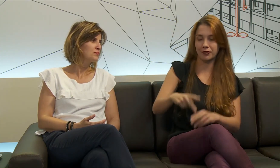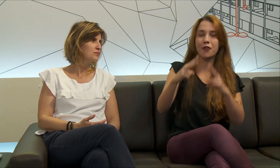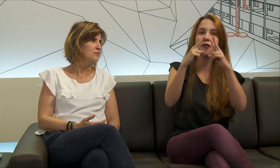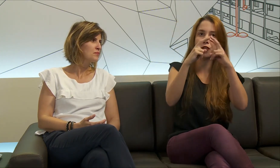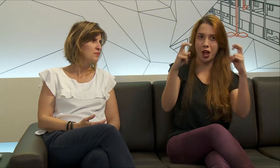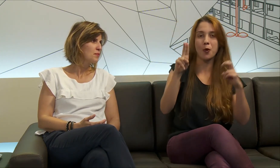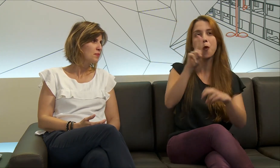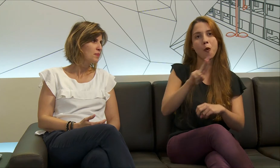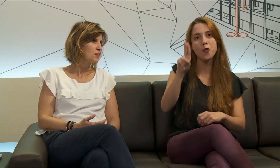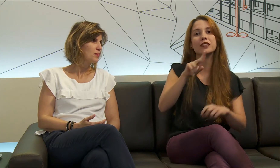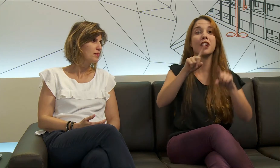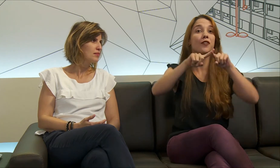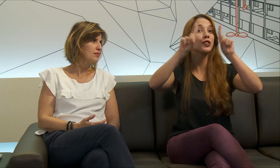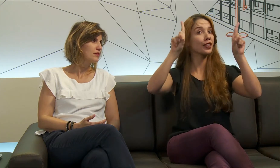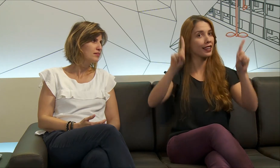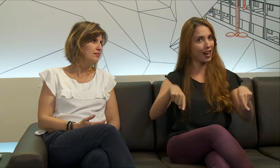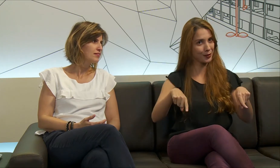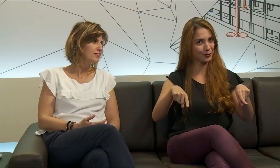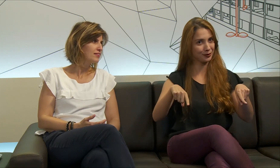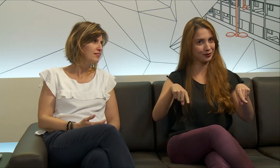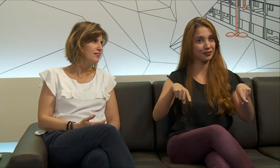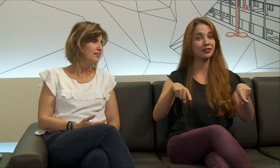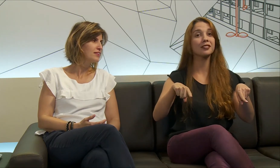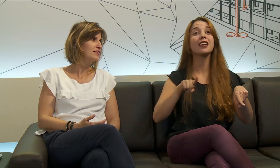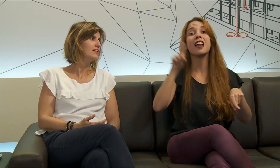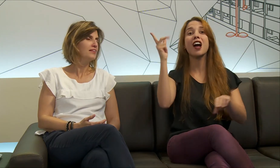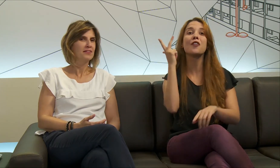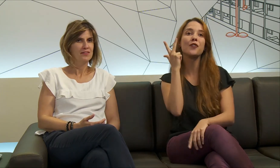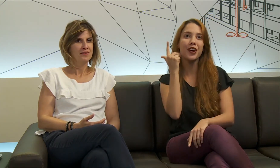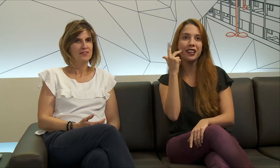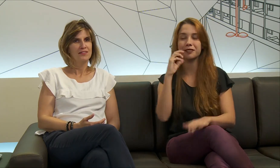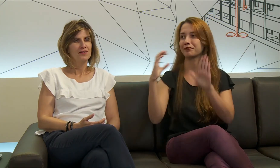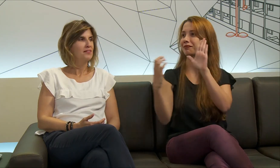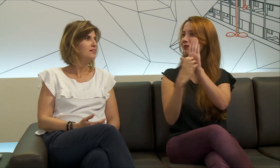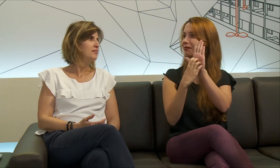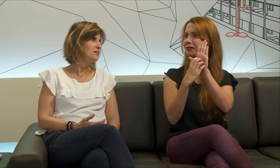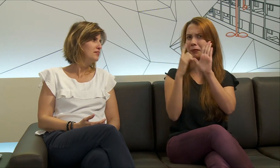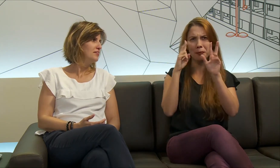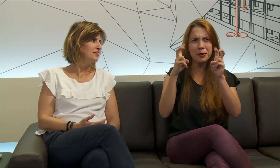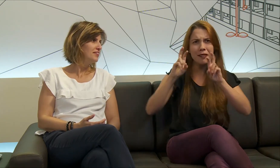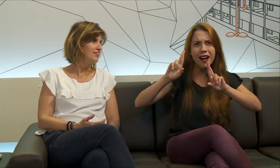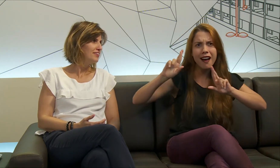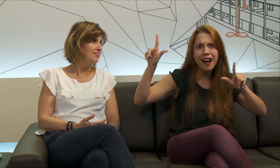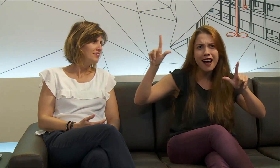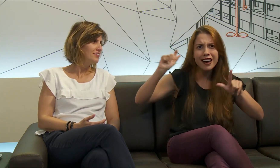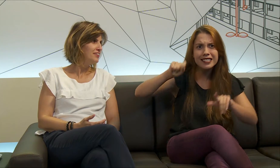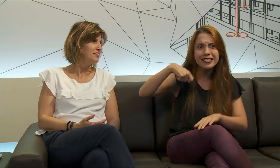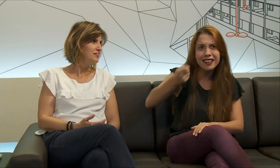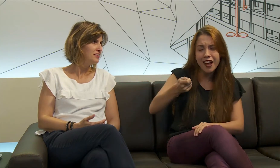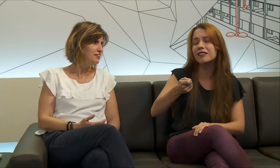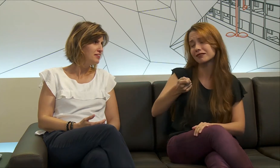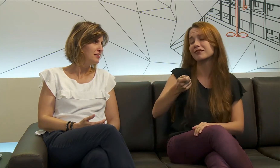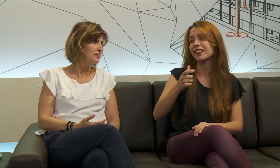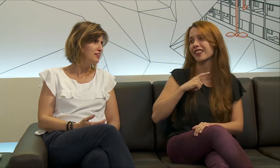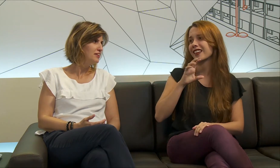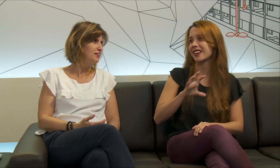exemplo é o sinal, por exemplo, de funcionário, que é utilizado assim em Florianópolis, e existe uma